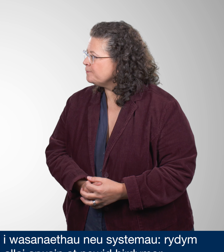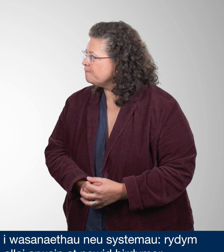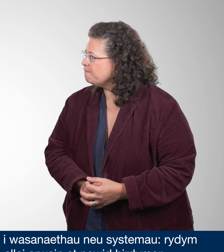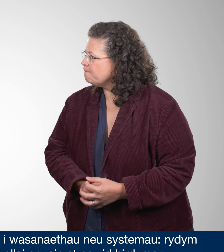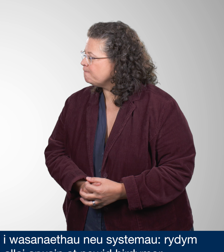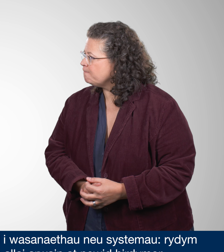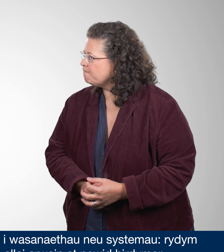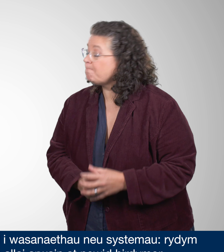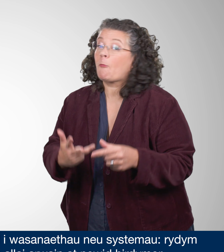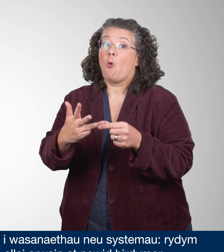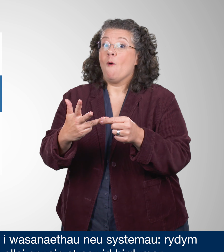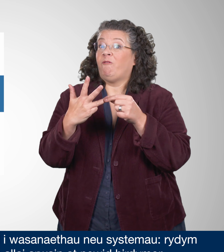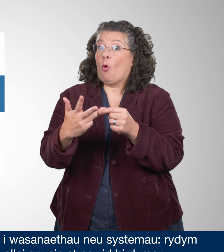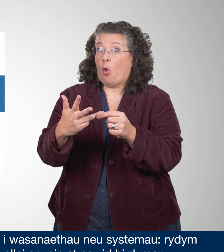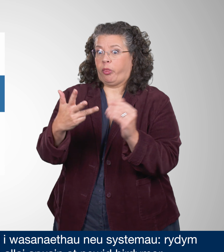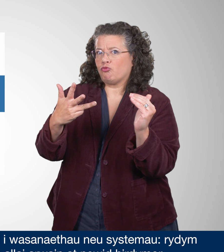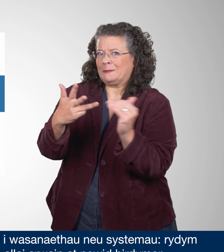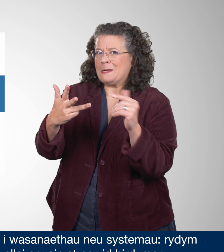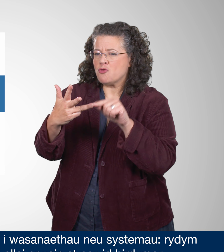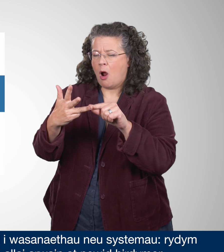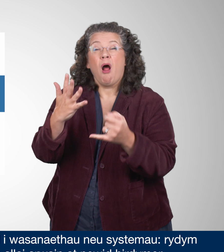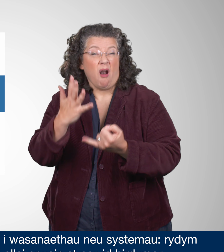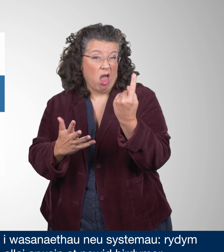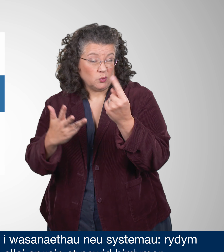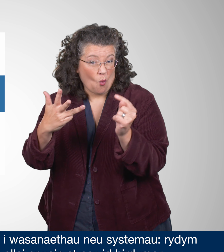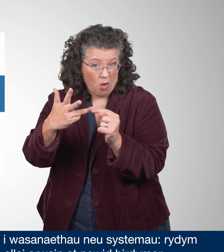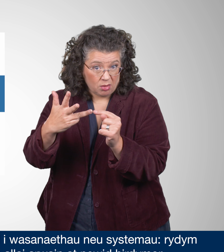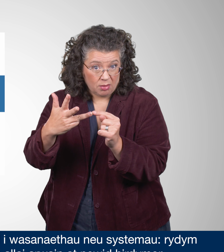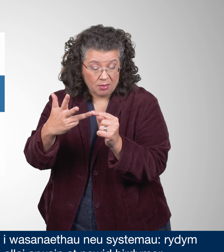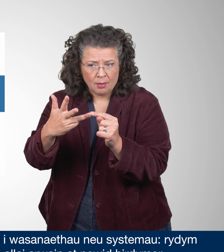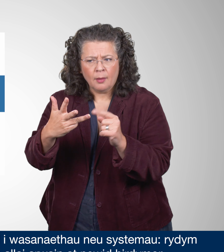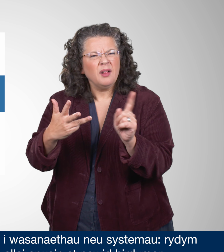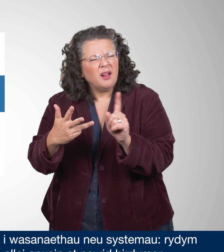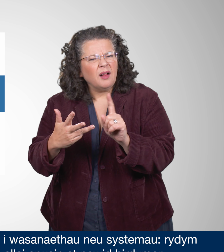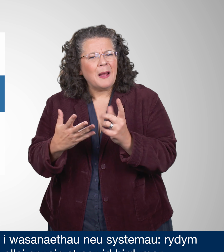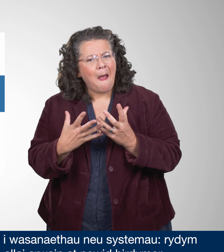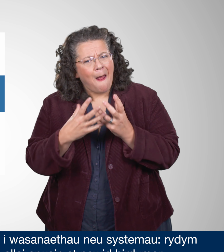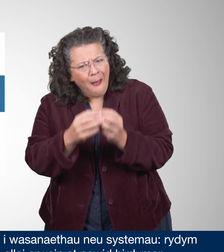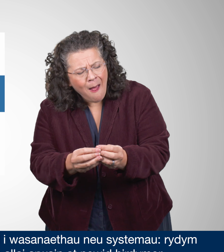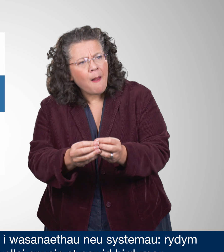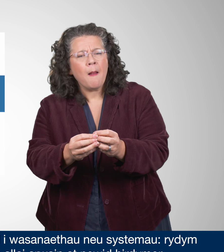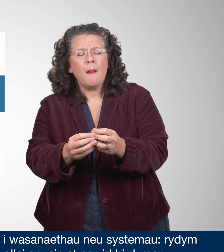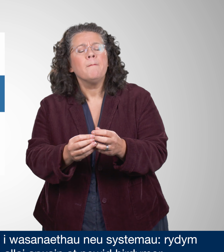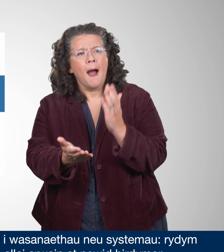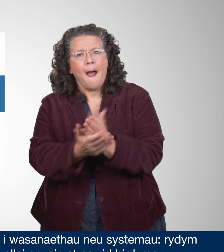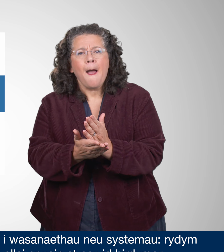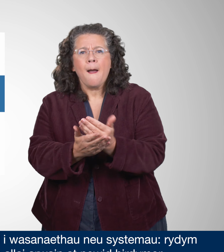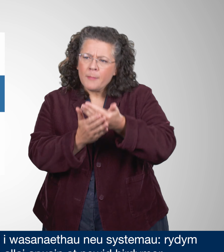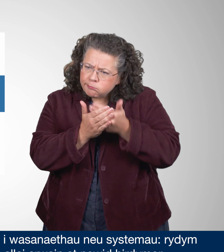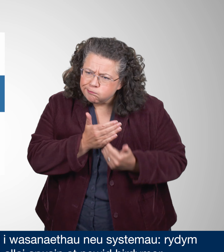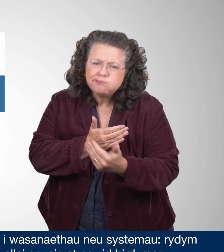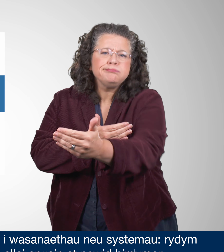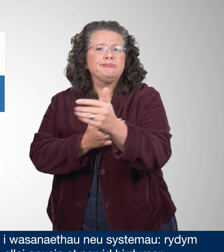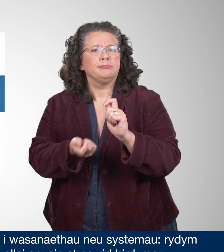Ar un olaf, helpu creu newidiadau parhaol i wasanaethau